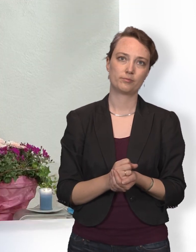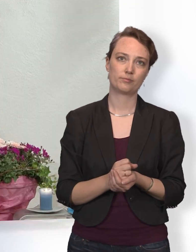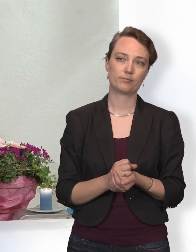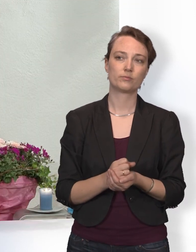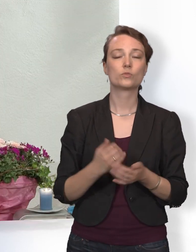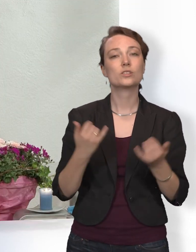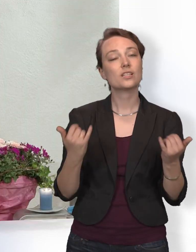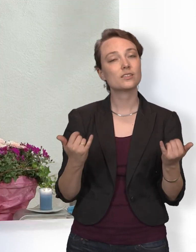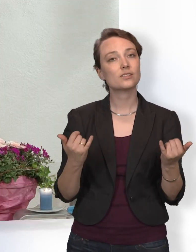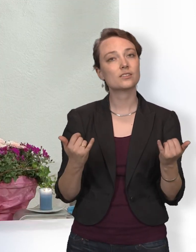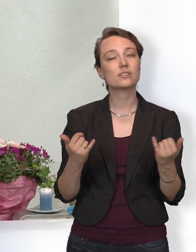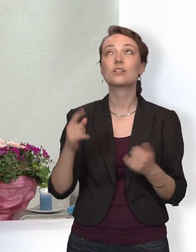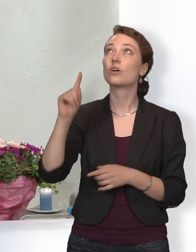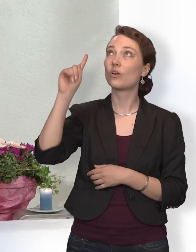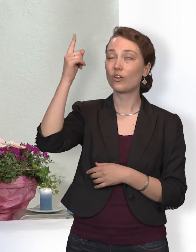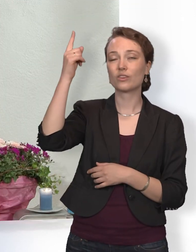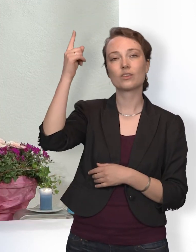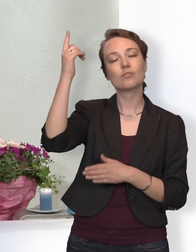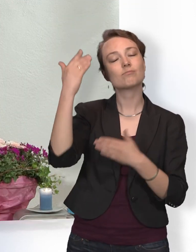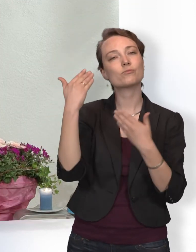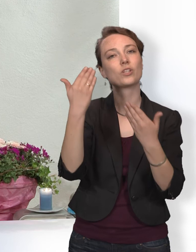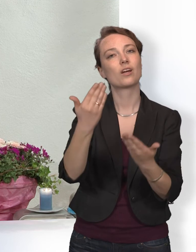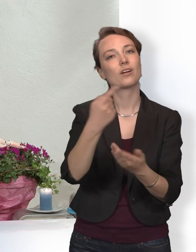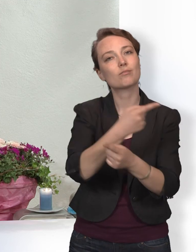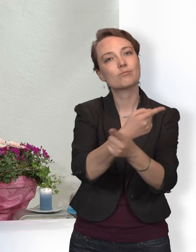Und nun schenke ihnen Gott seine tröstliche